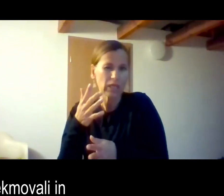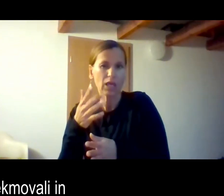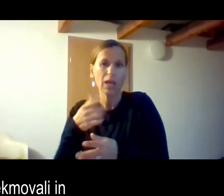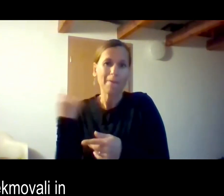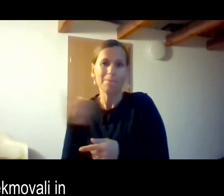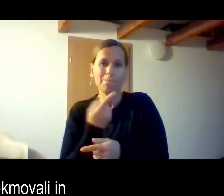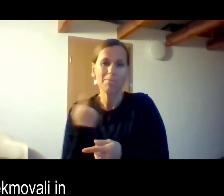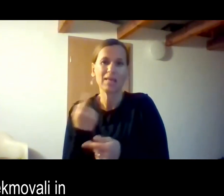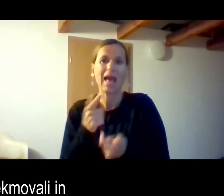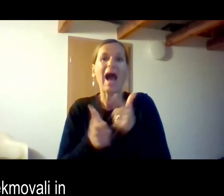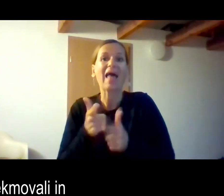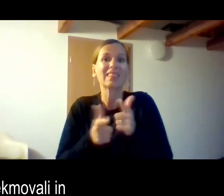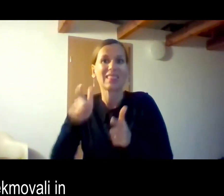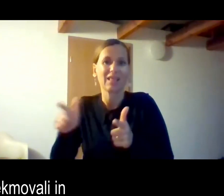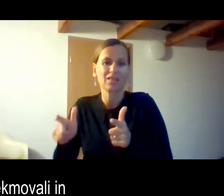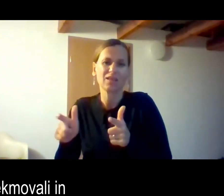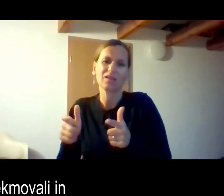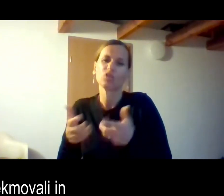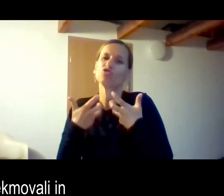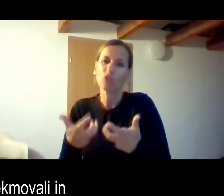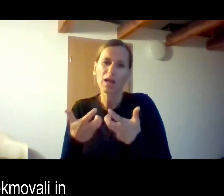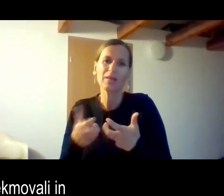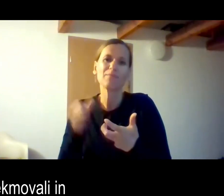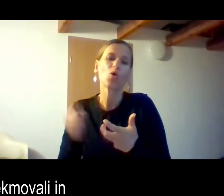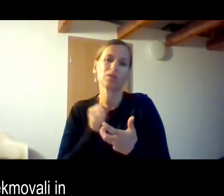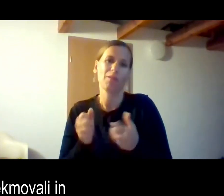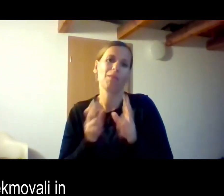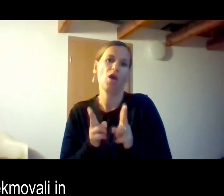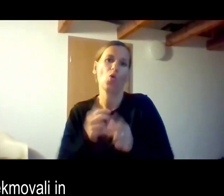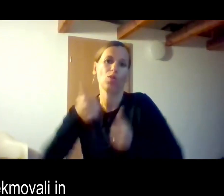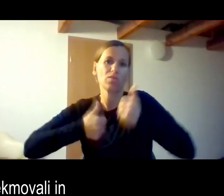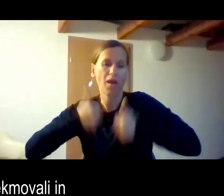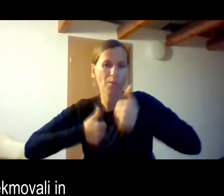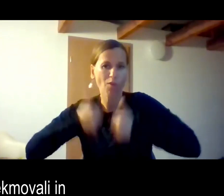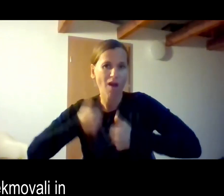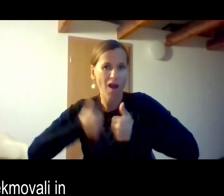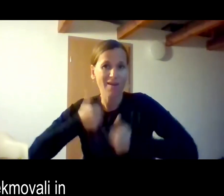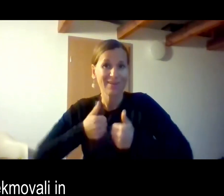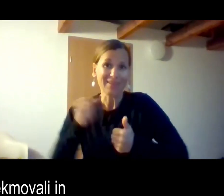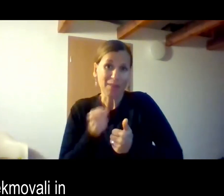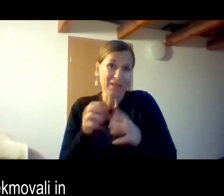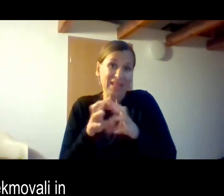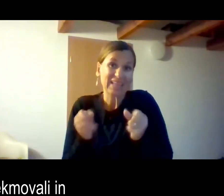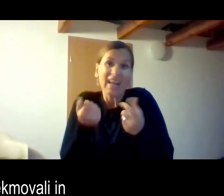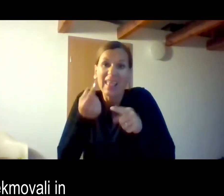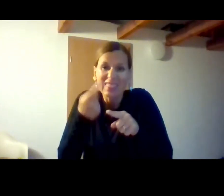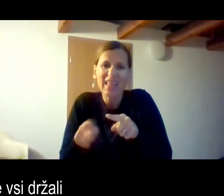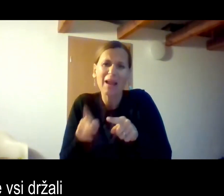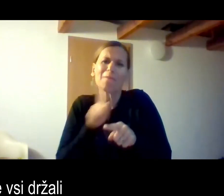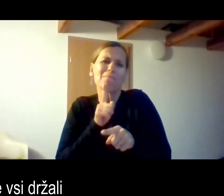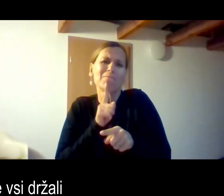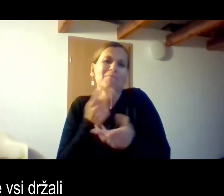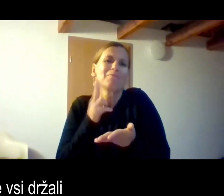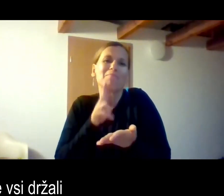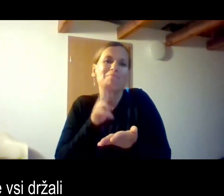želimo, da bi lahko tekmovali, in da bi speljali vsaj nekaj tekem. Seveda bi se